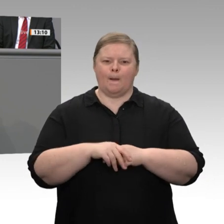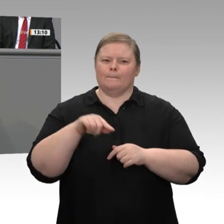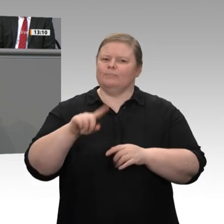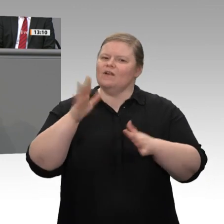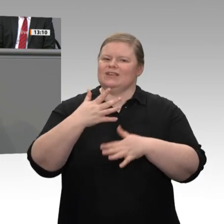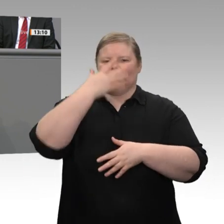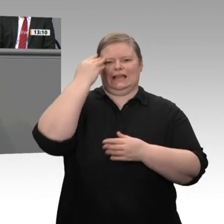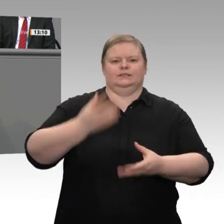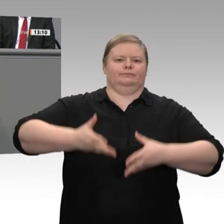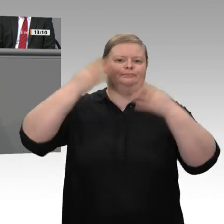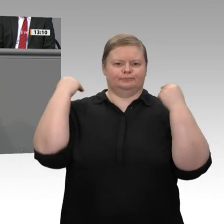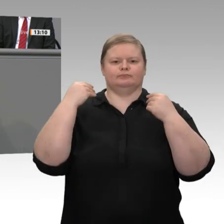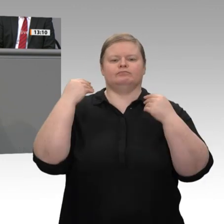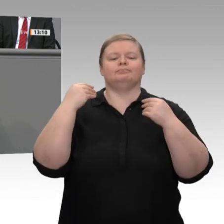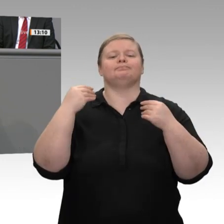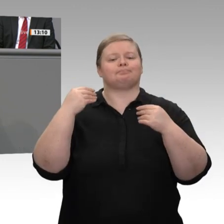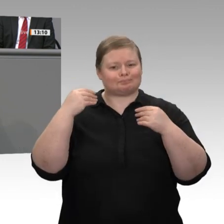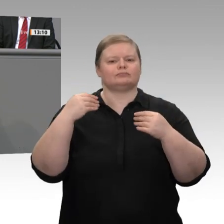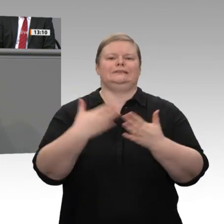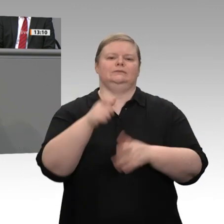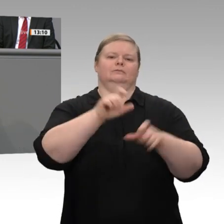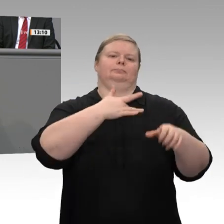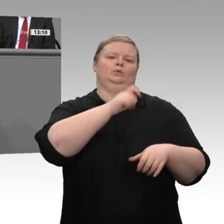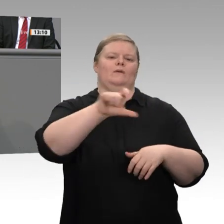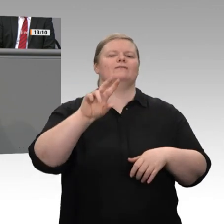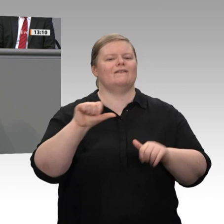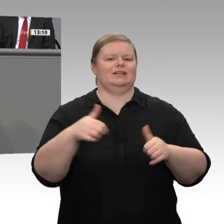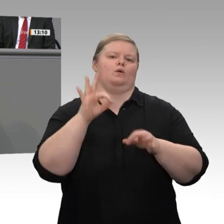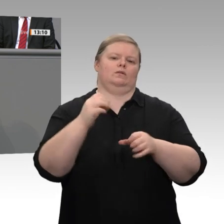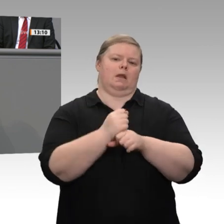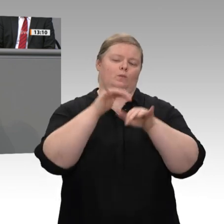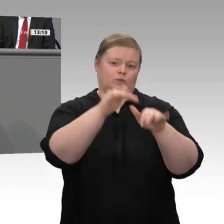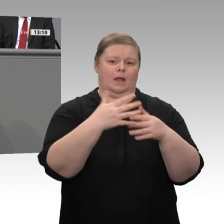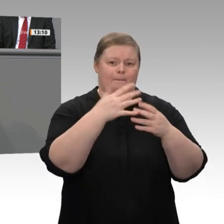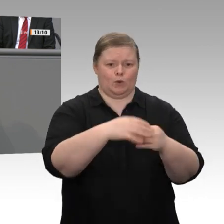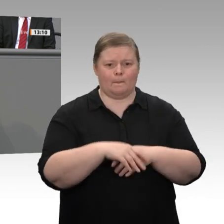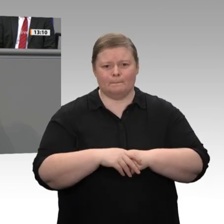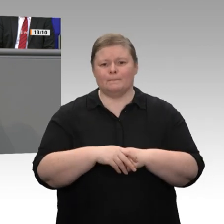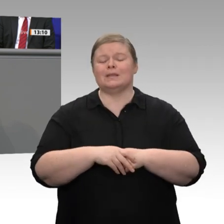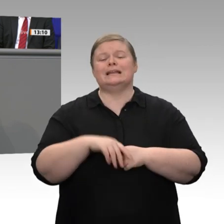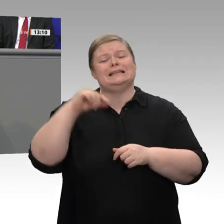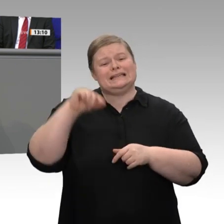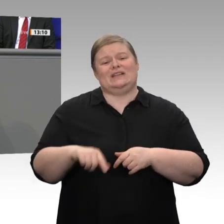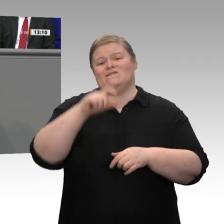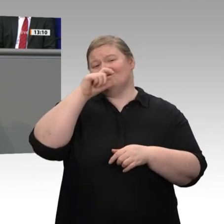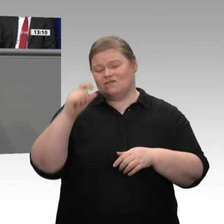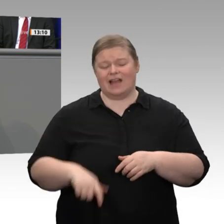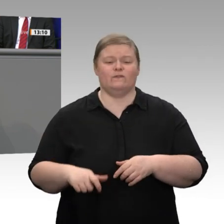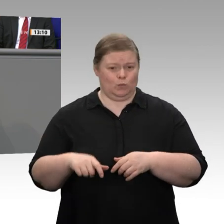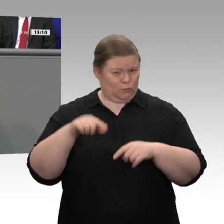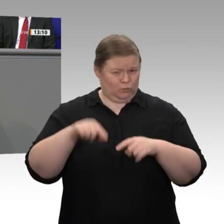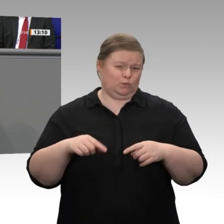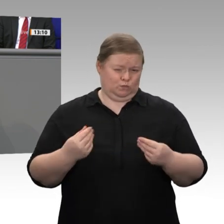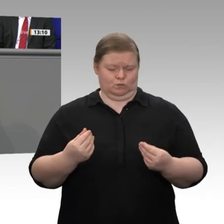Wiedergutmachung zuteil wird. Diese Verantwortung leitet uns, und sie leitet uns in den verschiedenen Bereichen